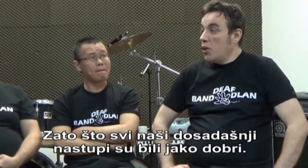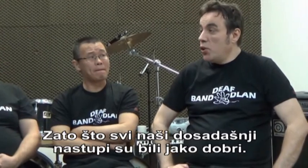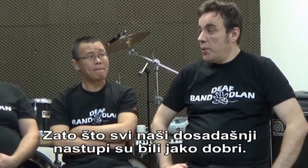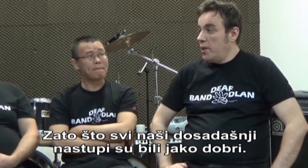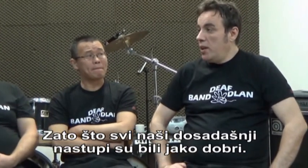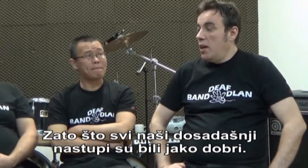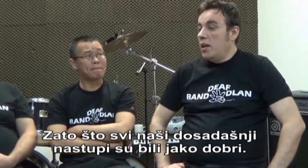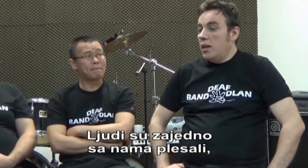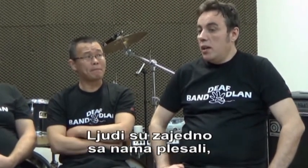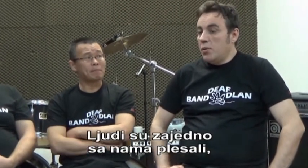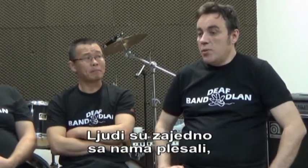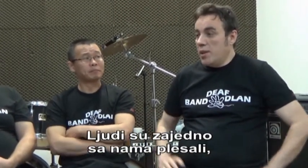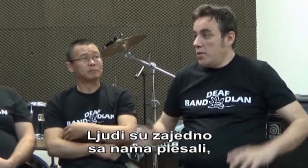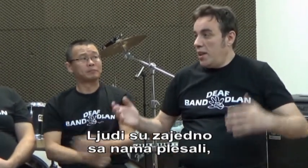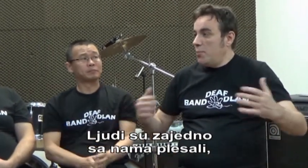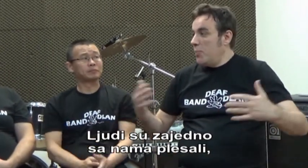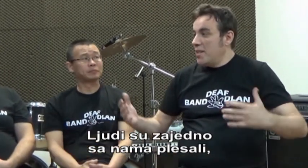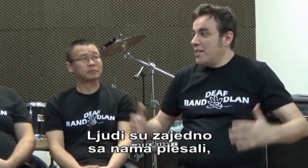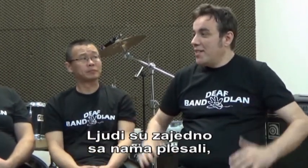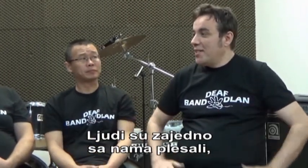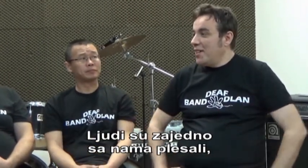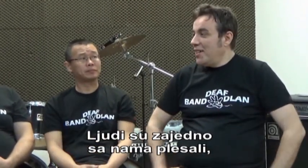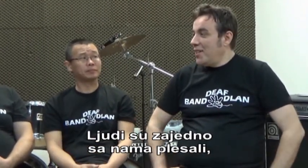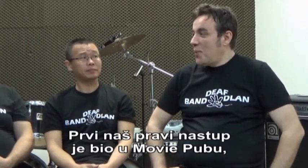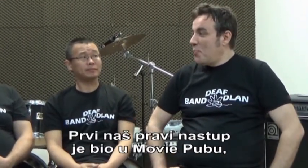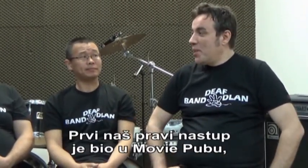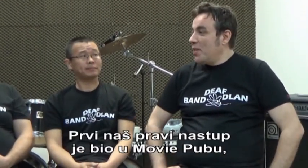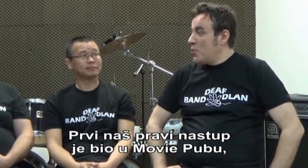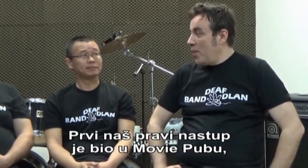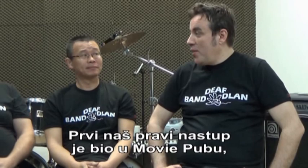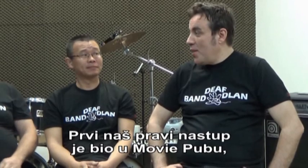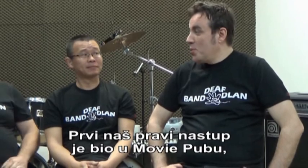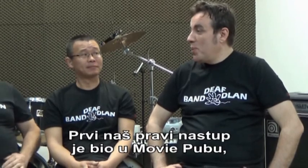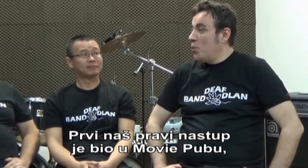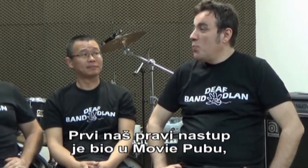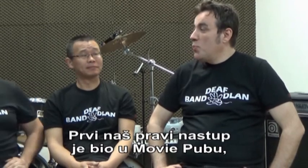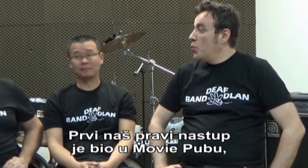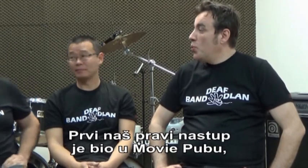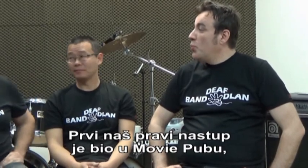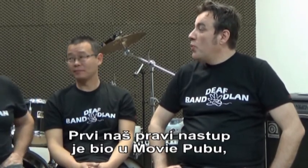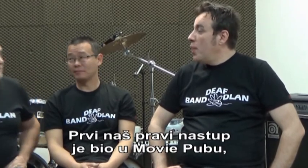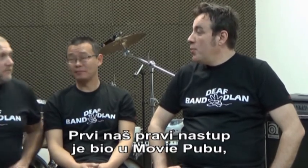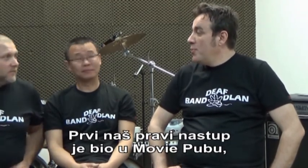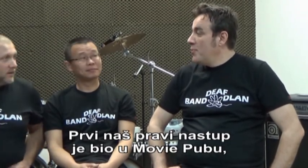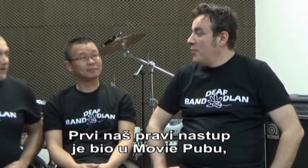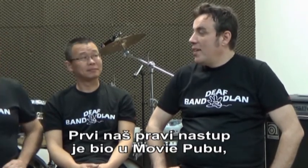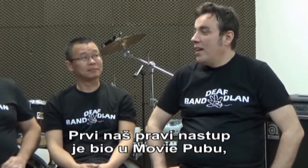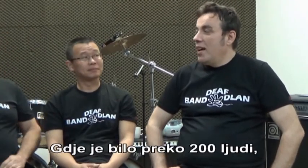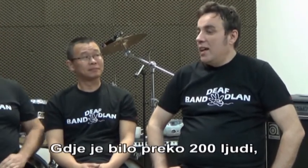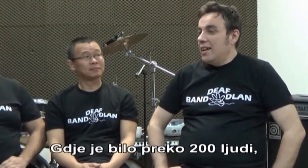dobri. I ljudi su zajedno sa nama plesali. Prvi naš pravi nastup je bio u Movie Pubu. Da. Gdje je